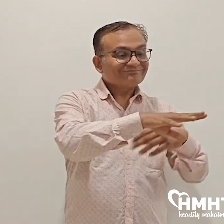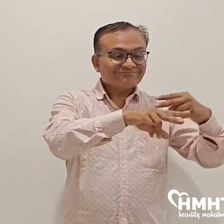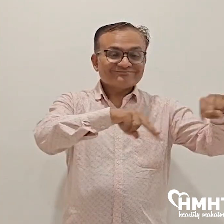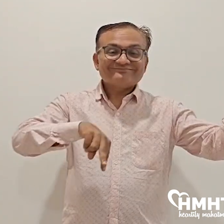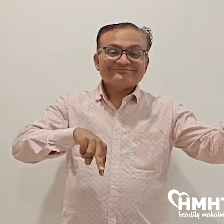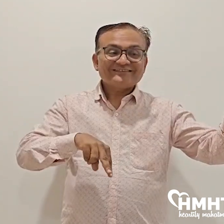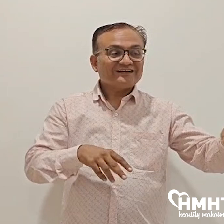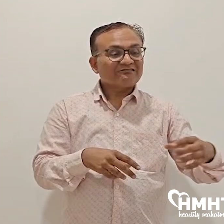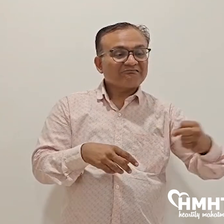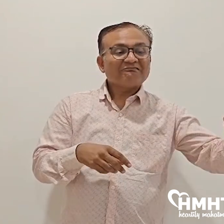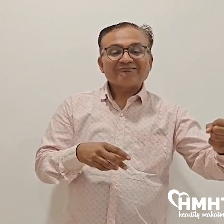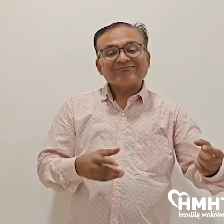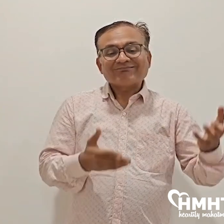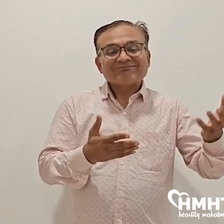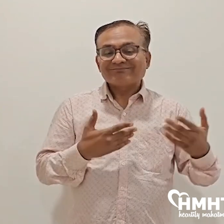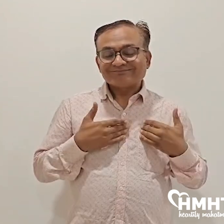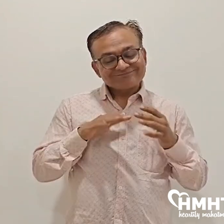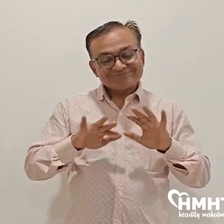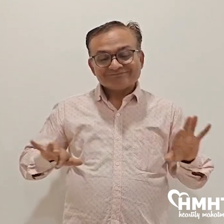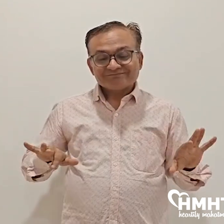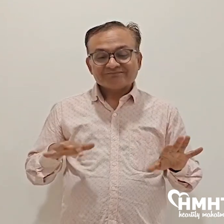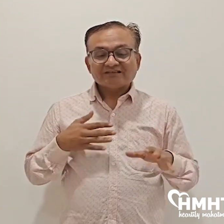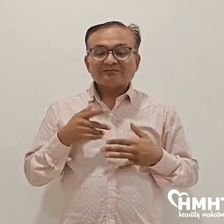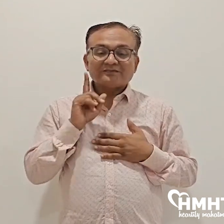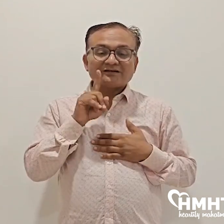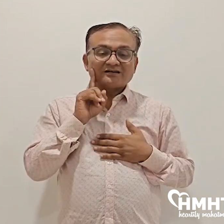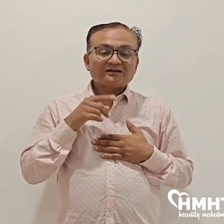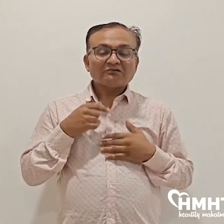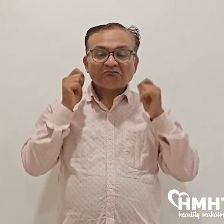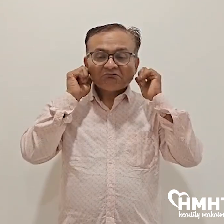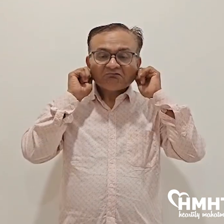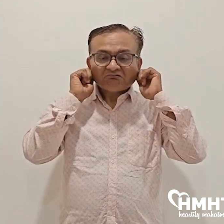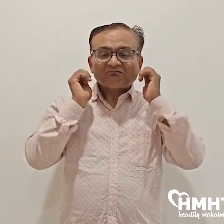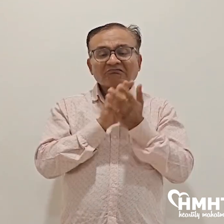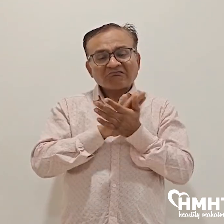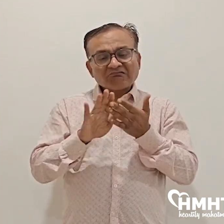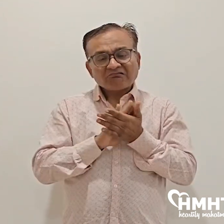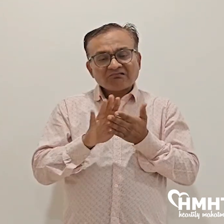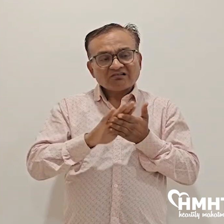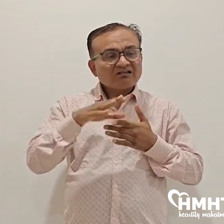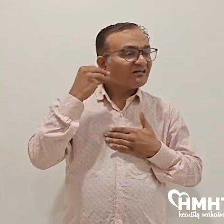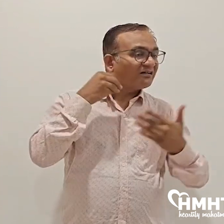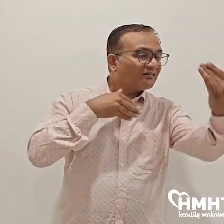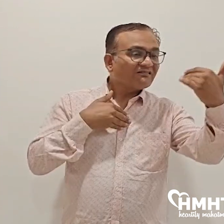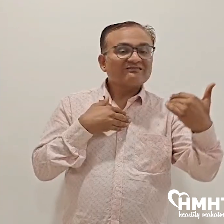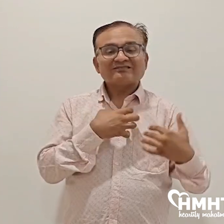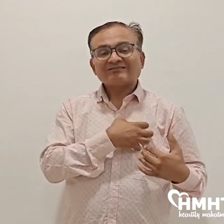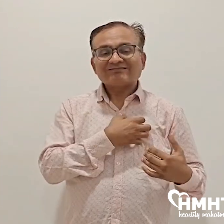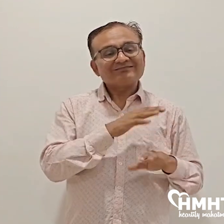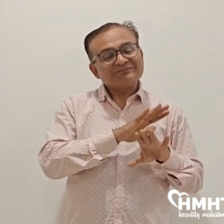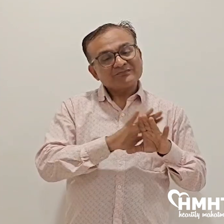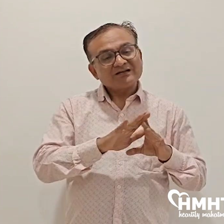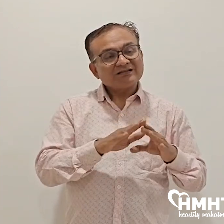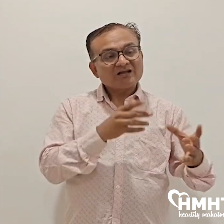કશું ના થાય. એટલે મારા દોષ હું ધોઈ નાખું તો સામાના માટે મને રાગદ્વેષ ના થાય. પછી આડાઈ કરે, વાંકું બોલે તો